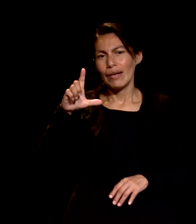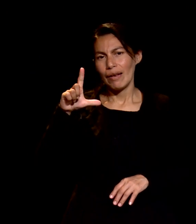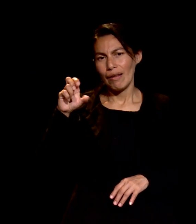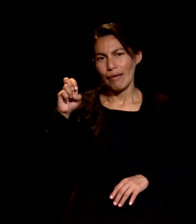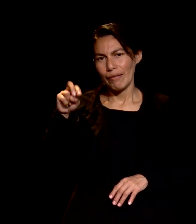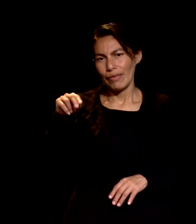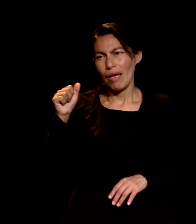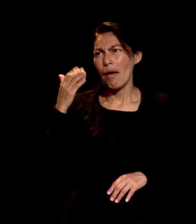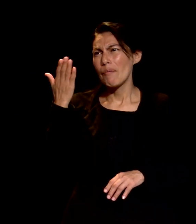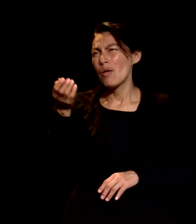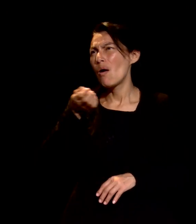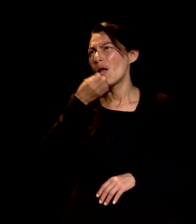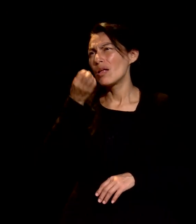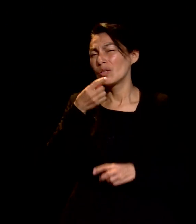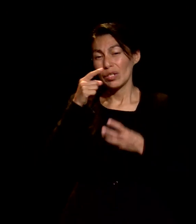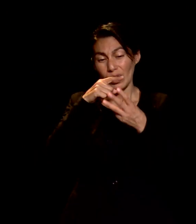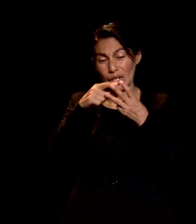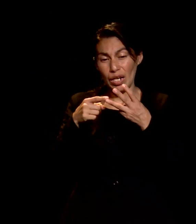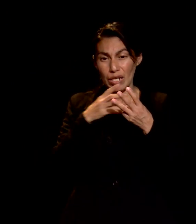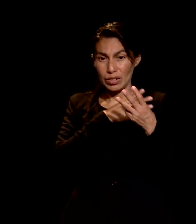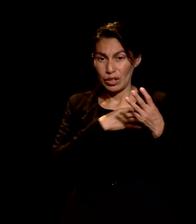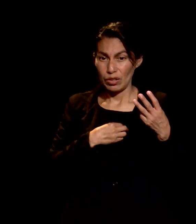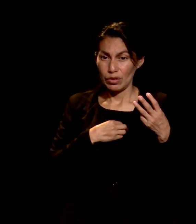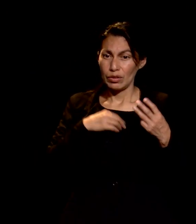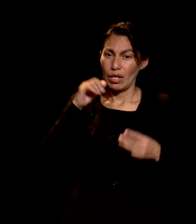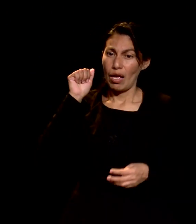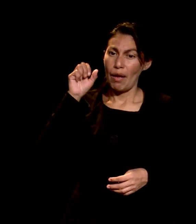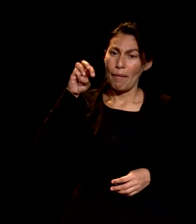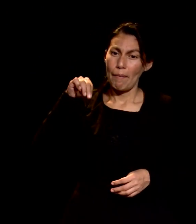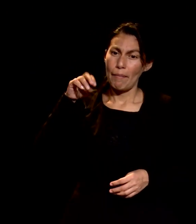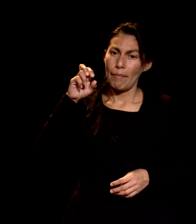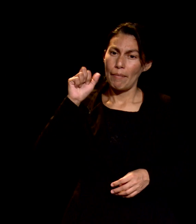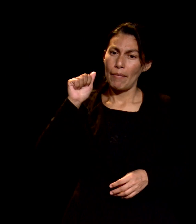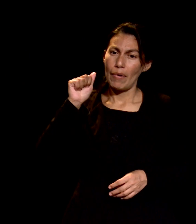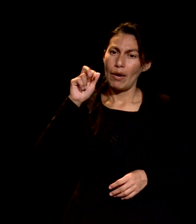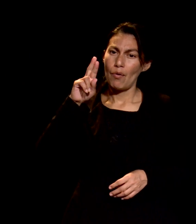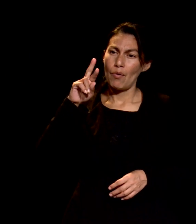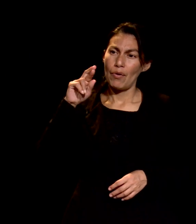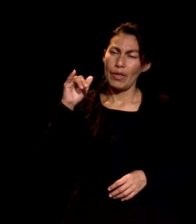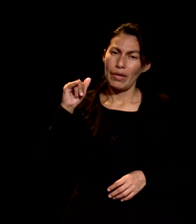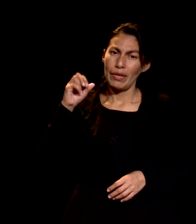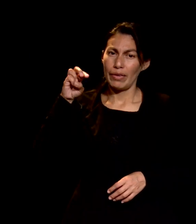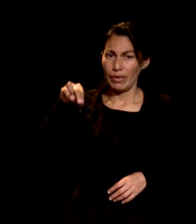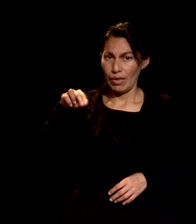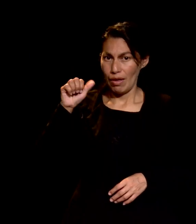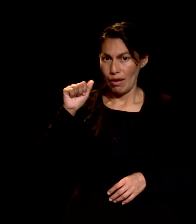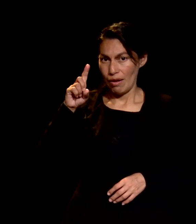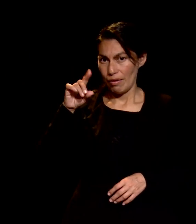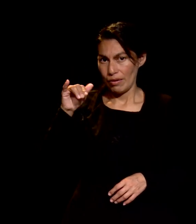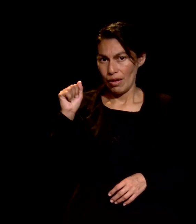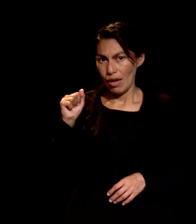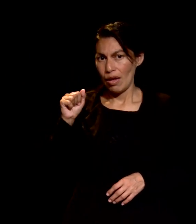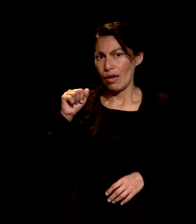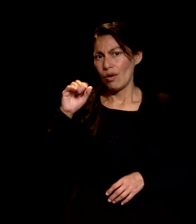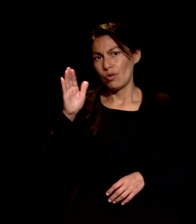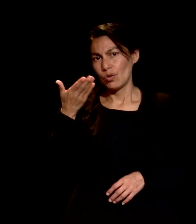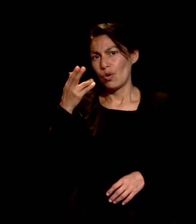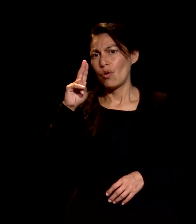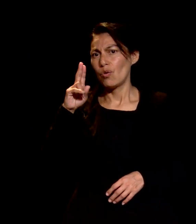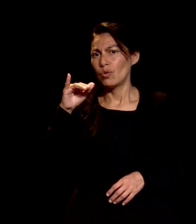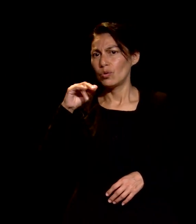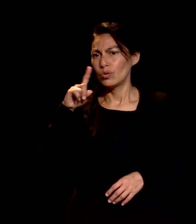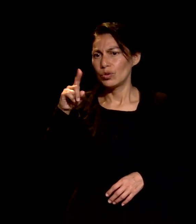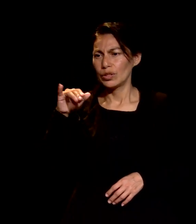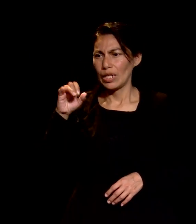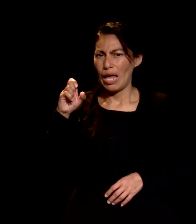Por mí Y mis tres hijos A Mauri Nadia Y Usiel Que Dios nos una Y lo